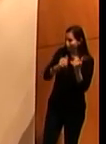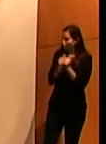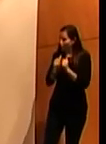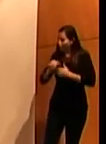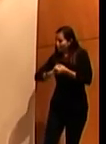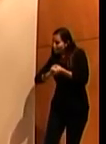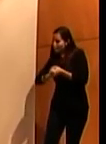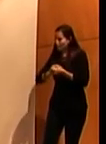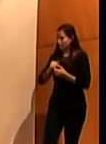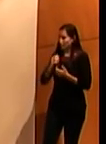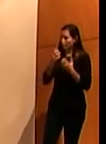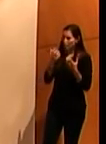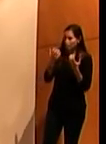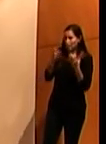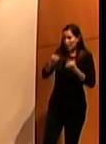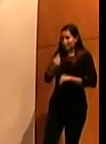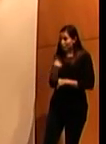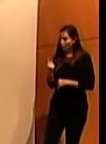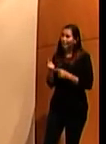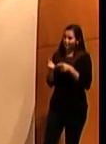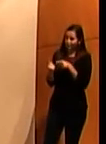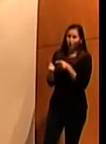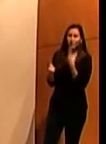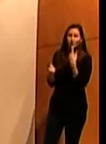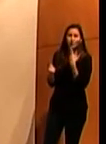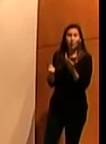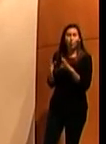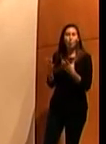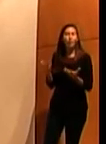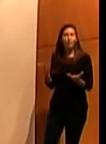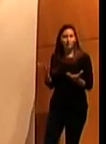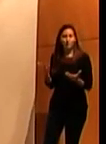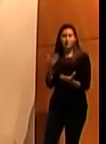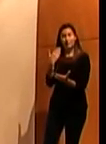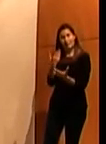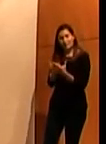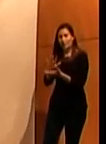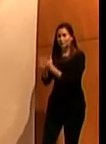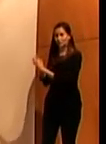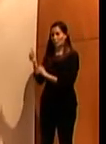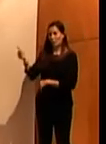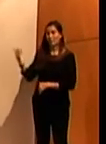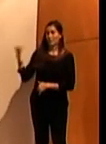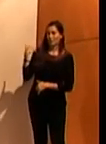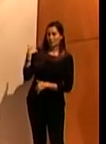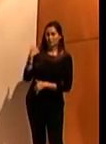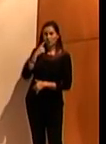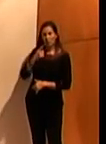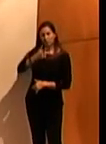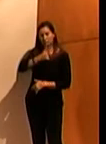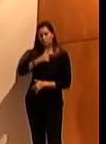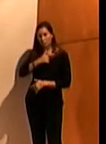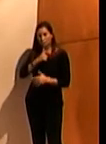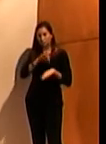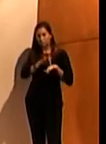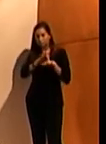Voilà. Et dans quelle mesure on peut vivre seul aussi? Donc là, l'association nous a sollicité pour accompagner ces questions-là